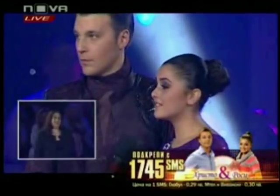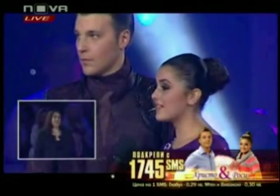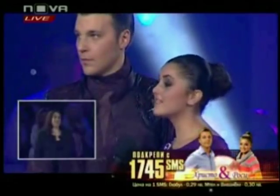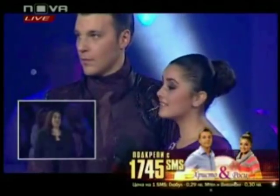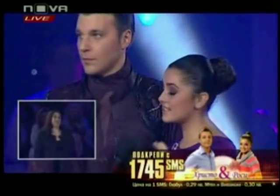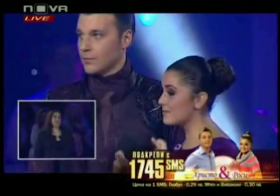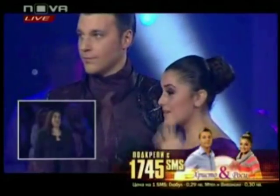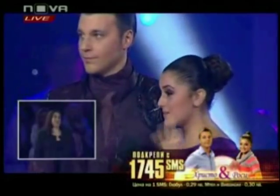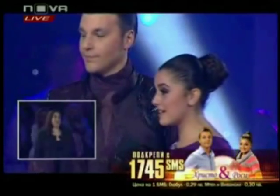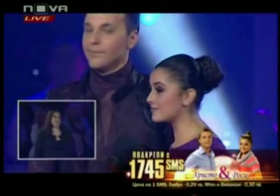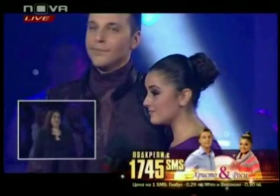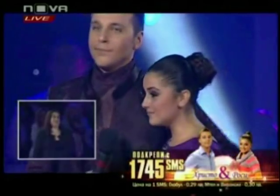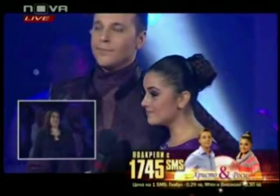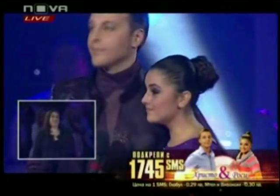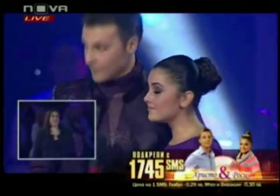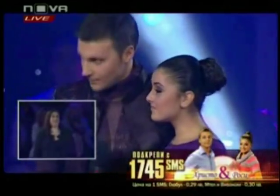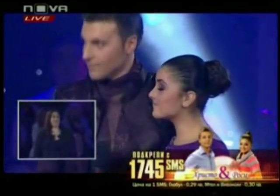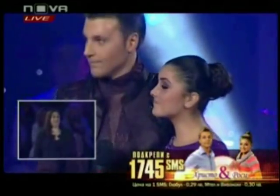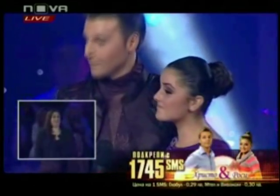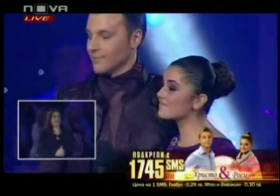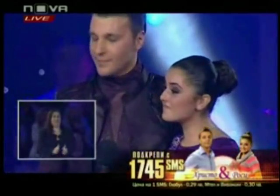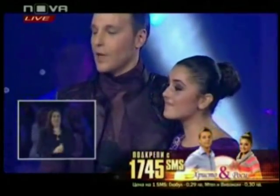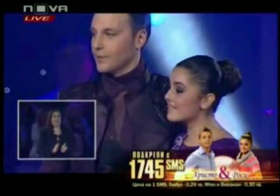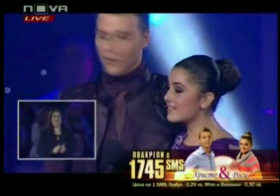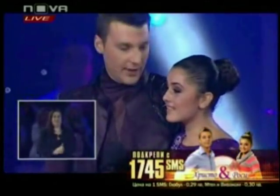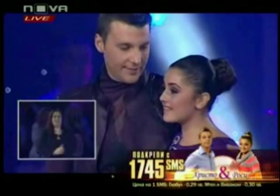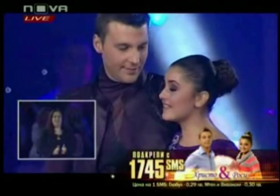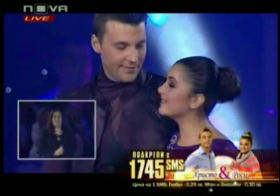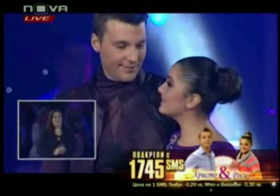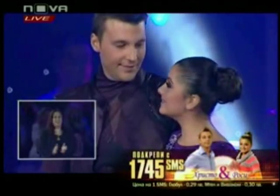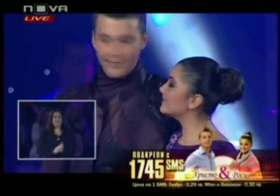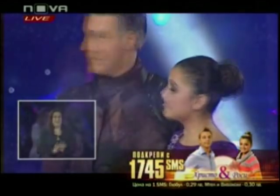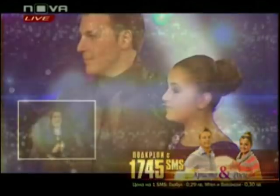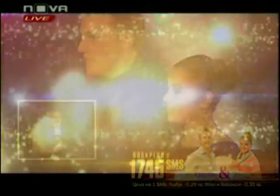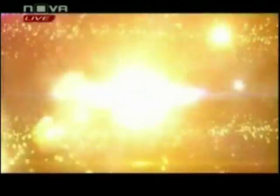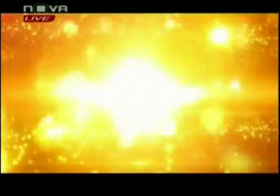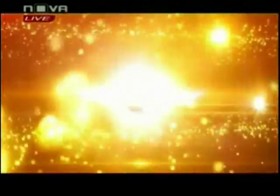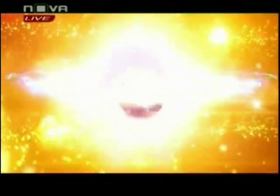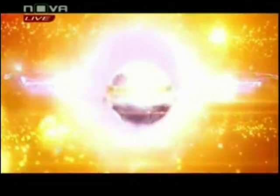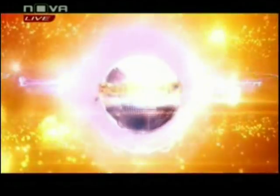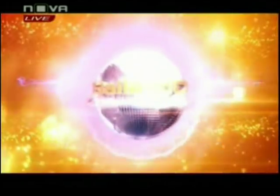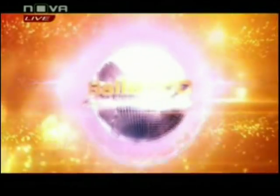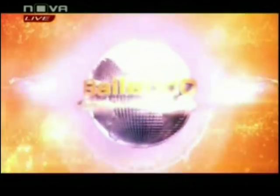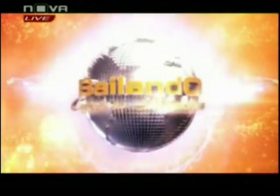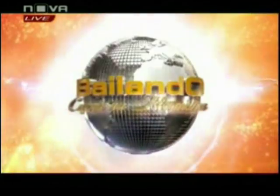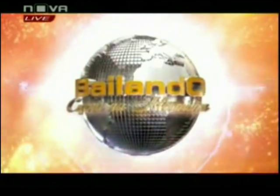стигна до тук. Прелестно. Благодарим много.